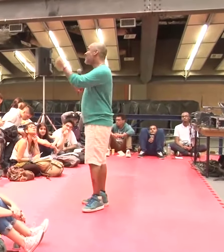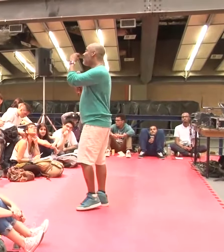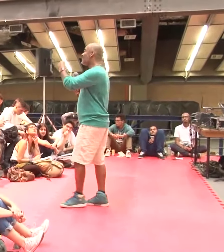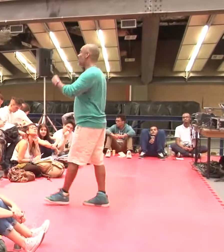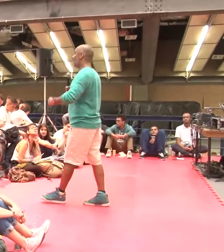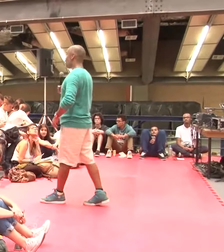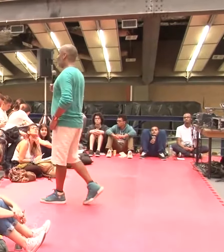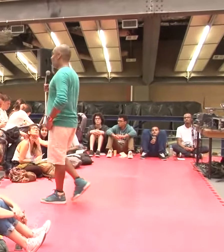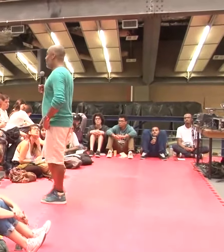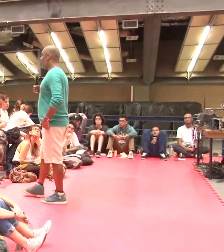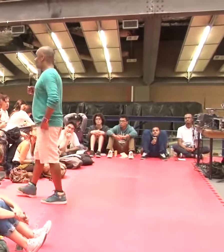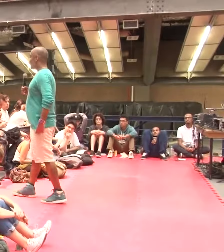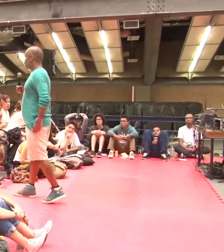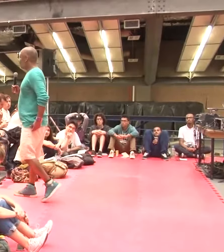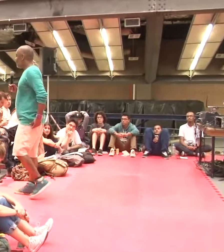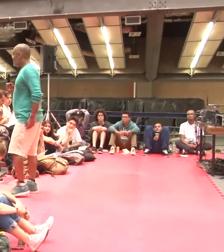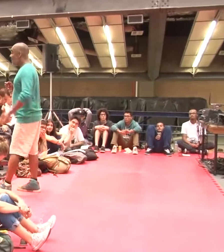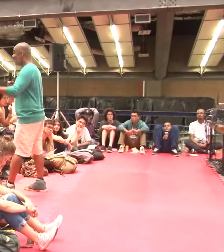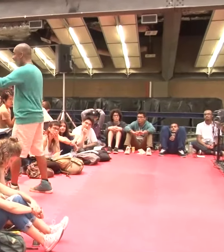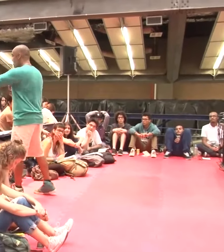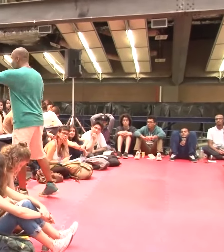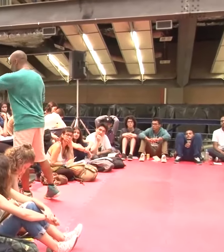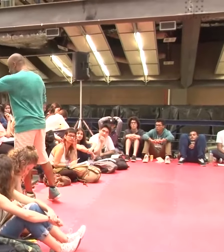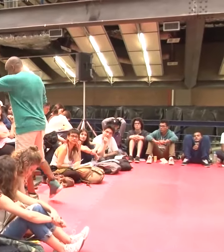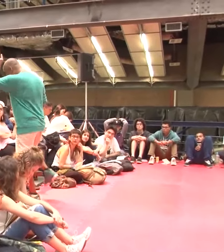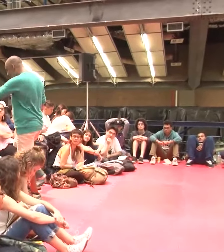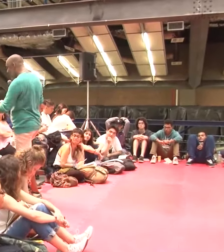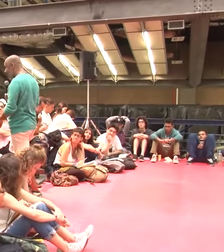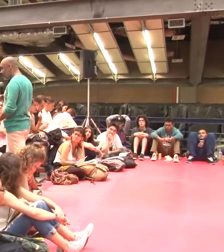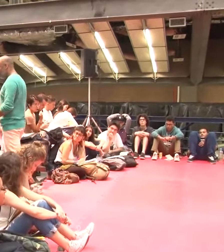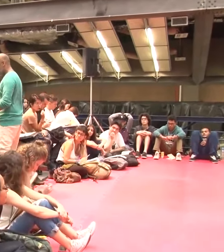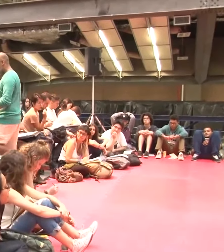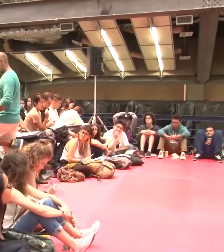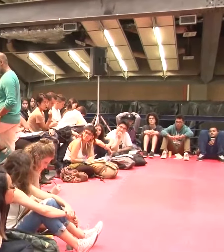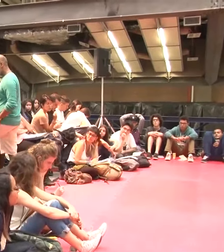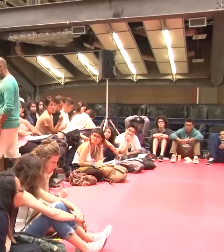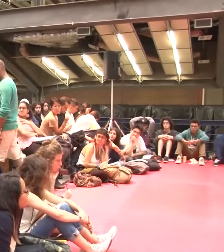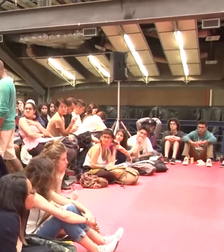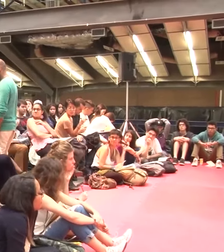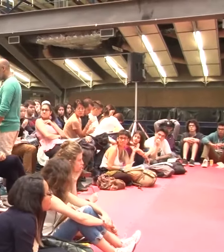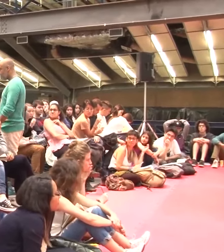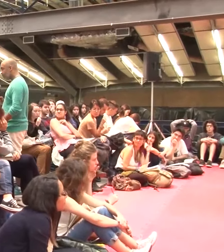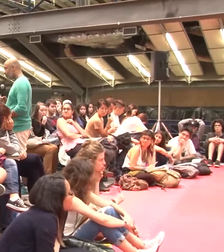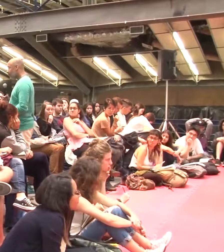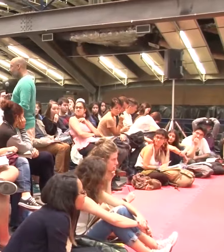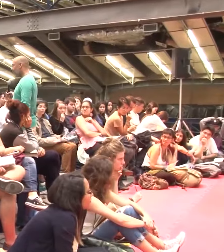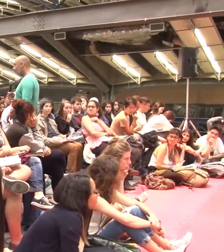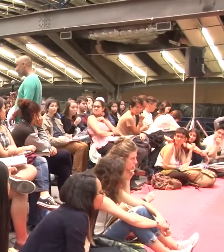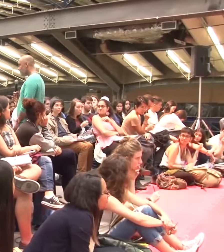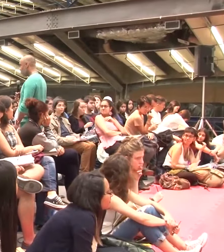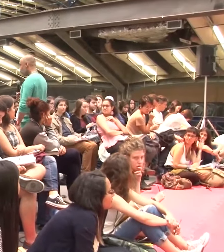começa a se imaginar uma heroína romântica e quer viver a experiência romântica.